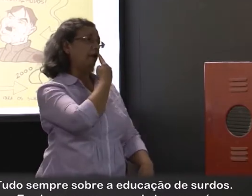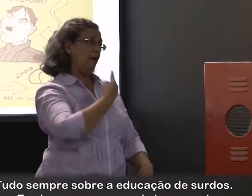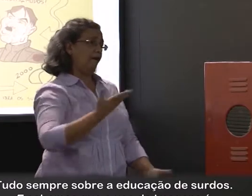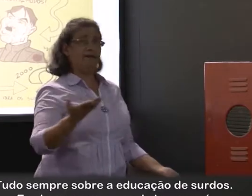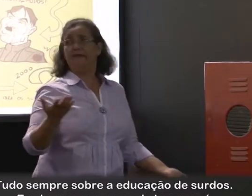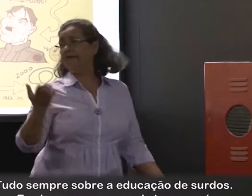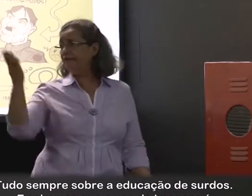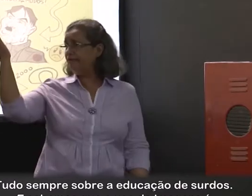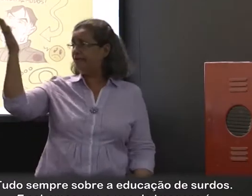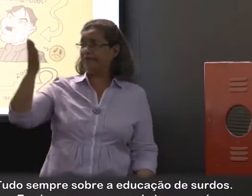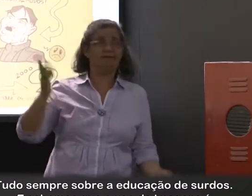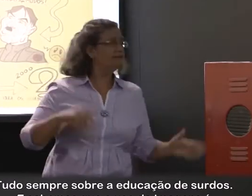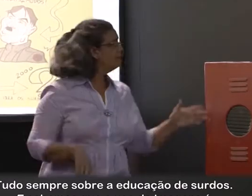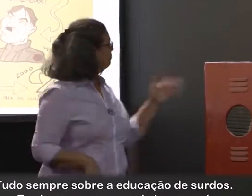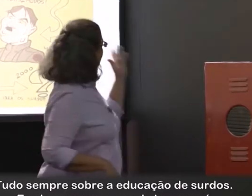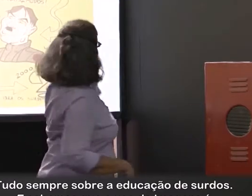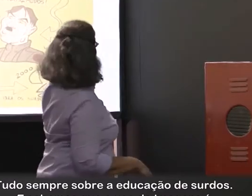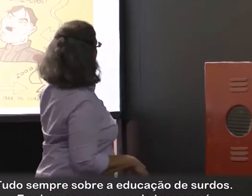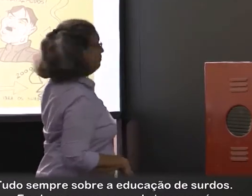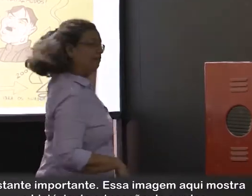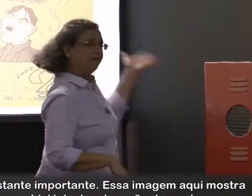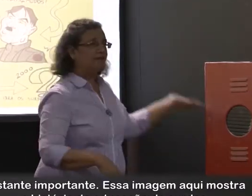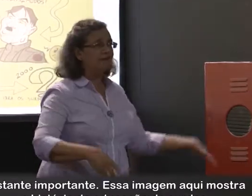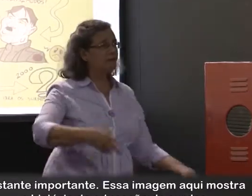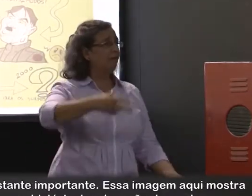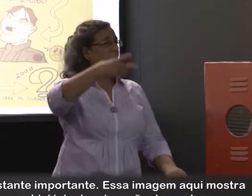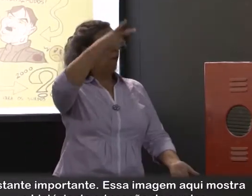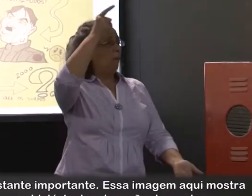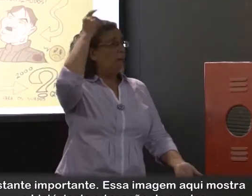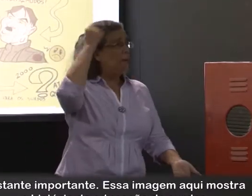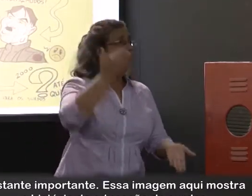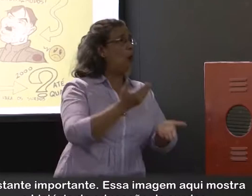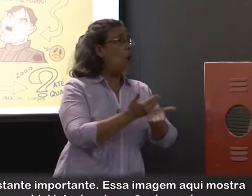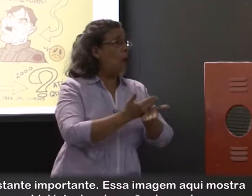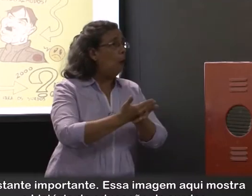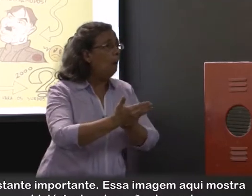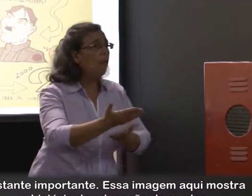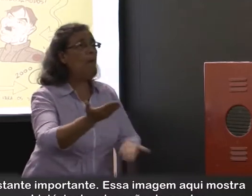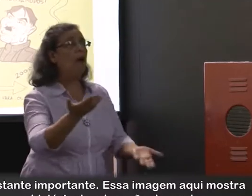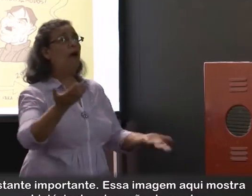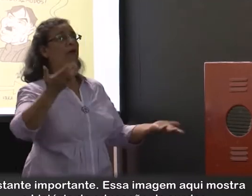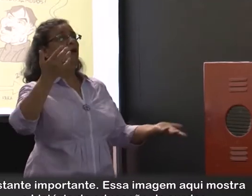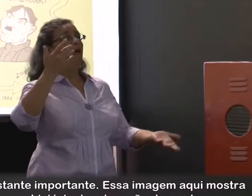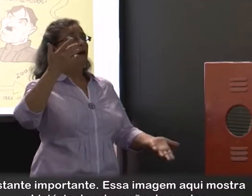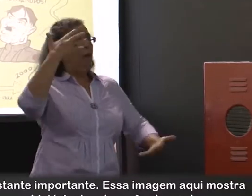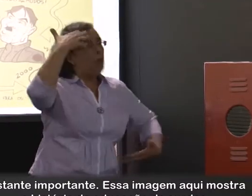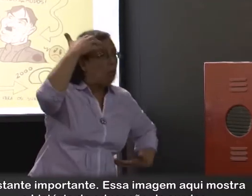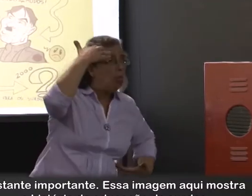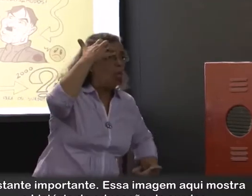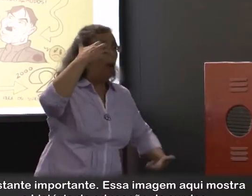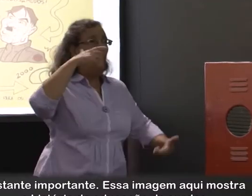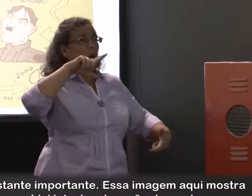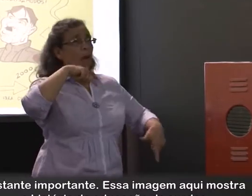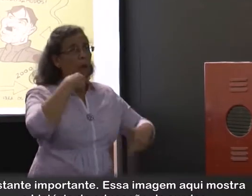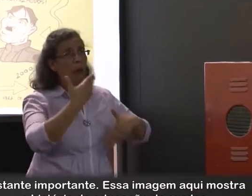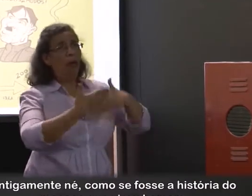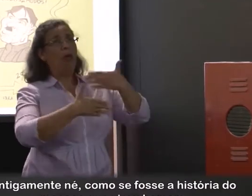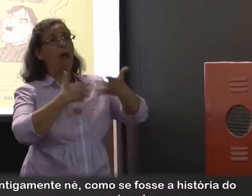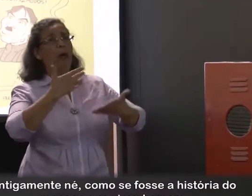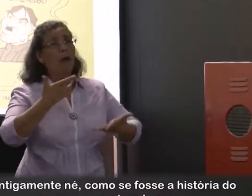e a gente sabe, né, que o uso de imagens é bastante importante. Então, essa imagem aqui vem mostrando a história da educação de surdos antigamente,